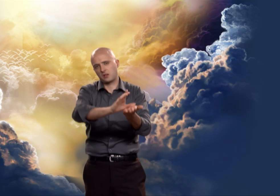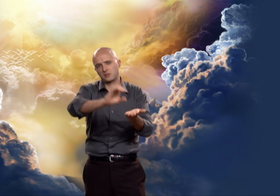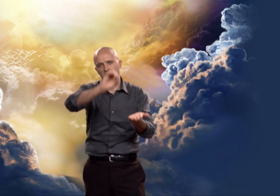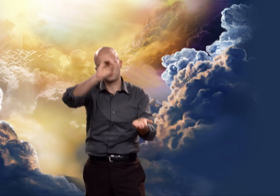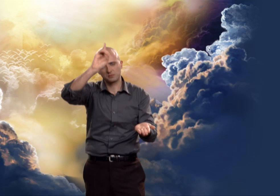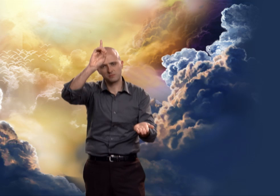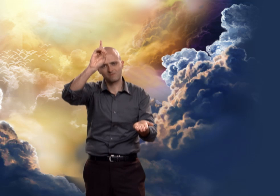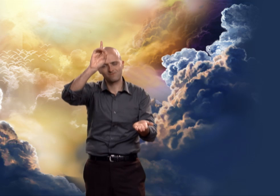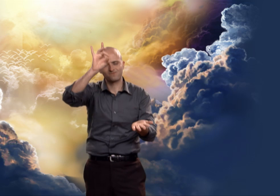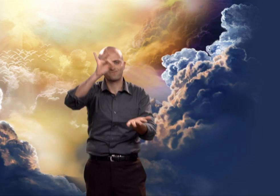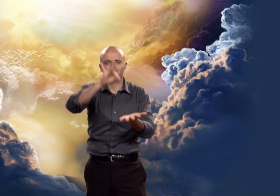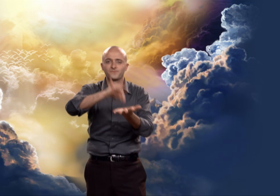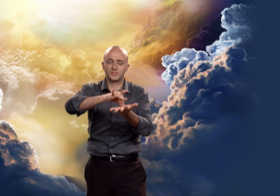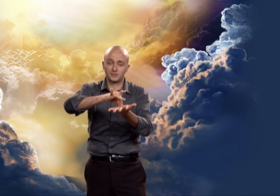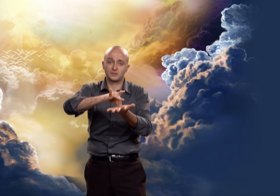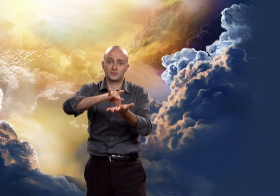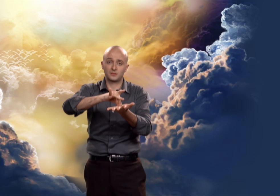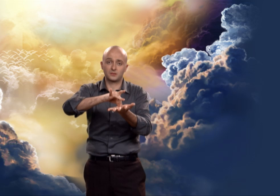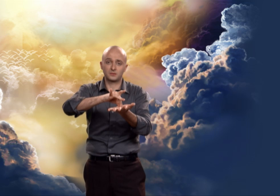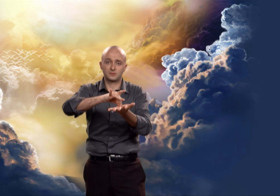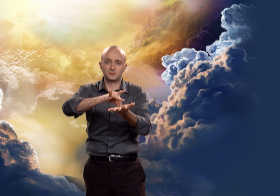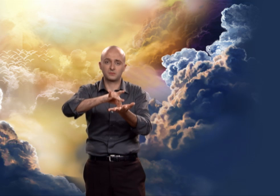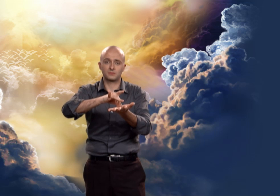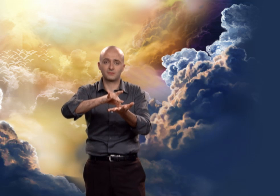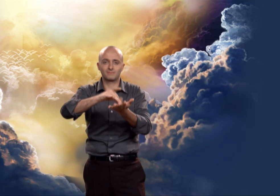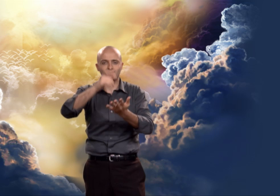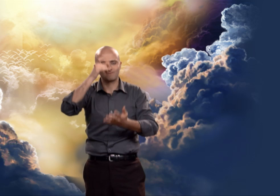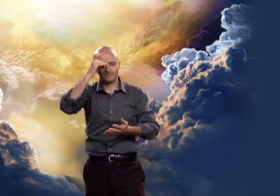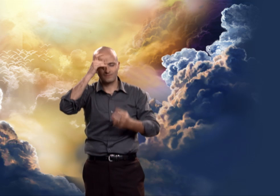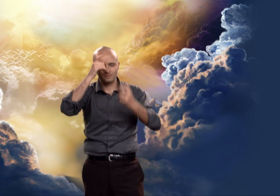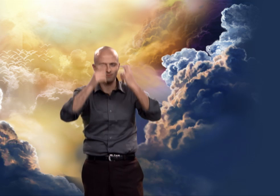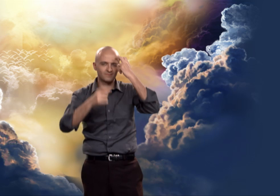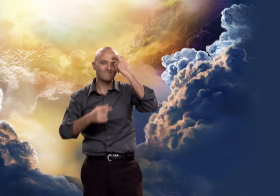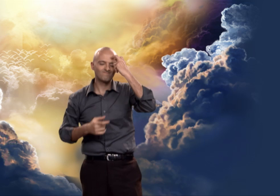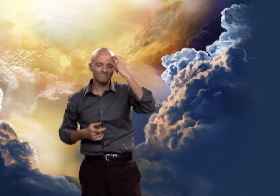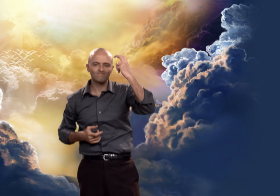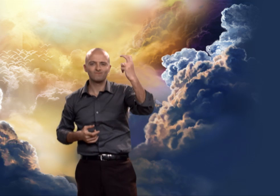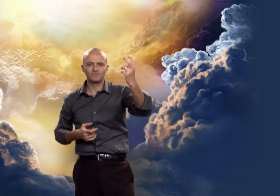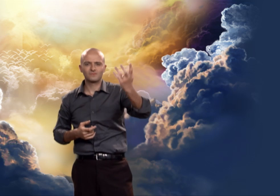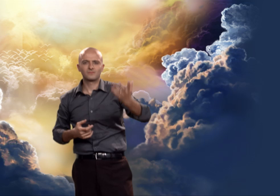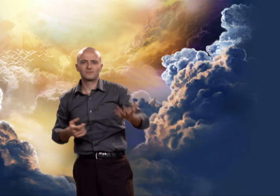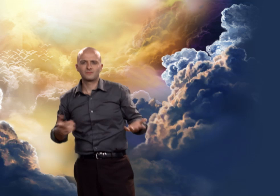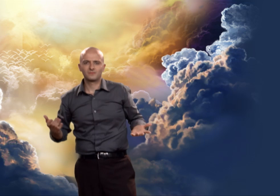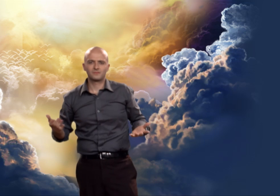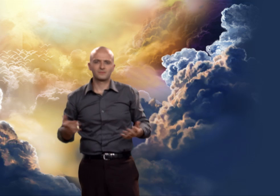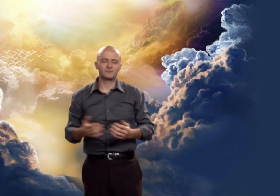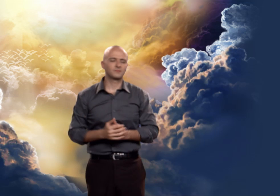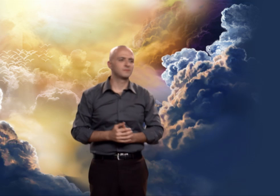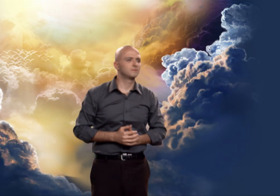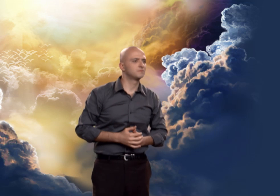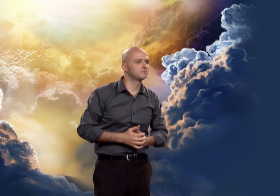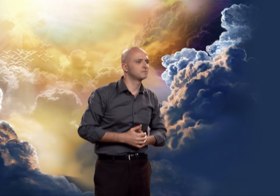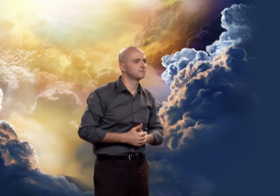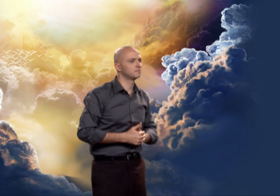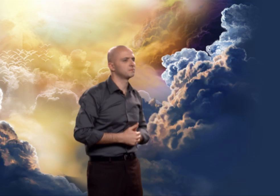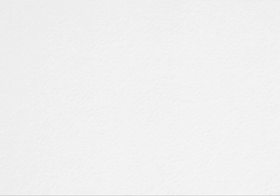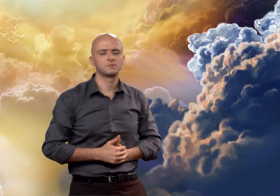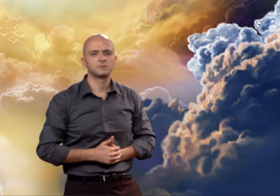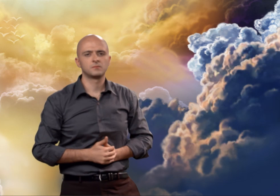essa atitude por simples amor à controvérsia. Tendo, porém, expressado abertamente a descrença, unem-se com aqueles que